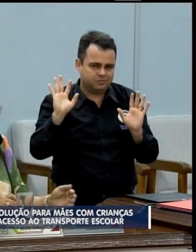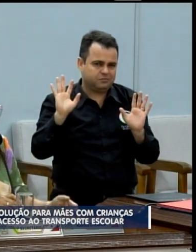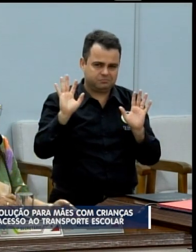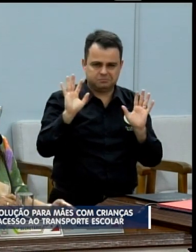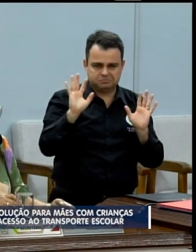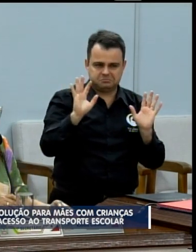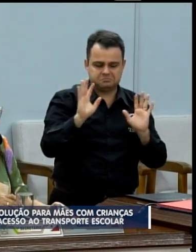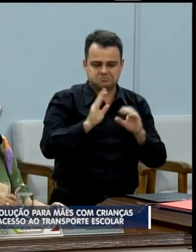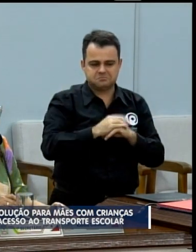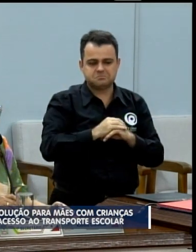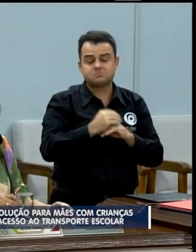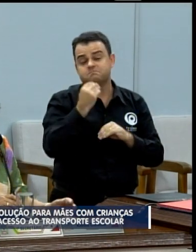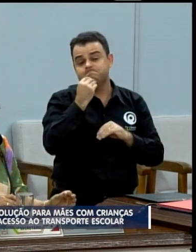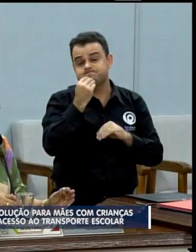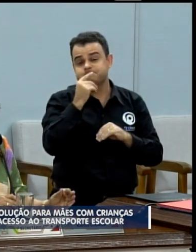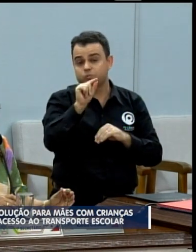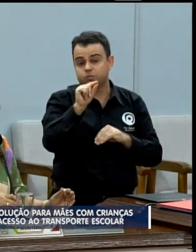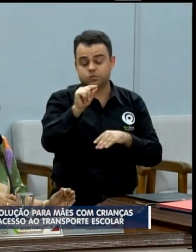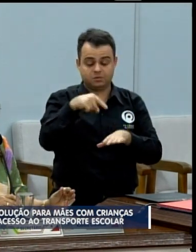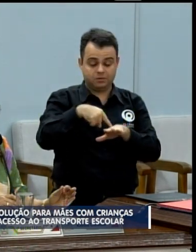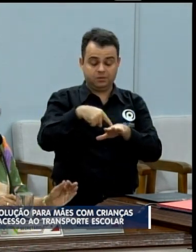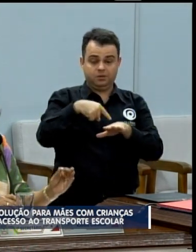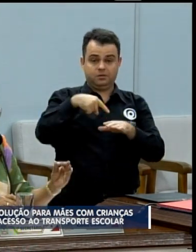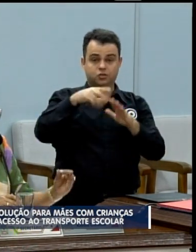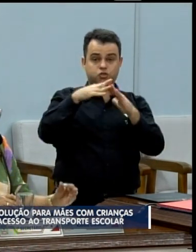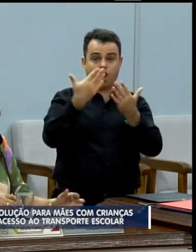ampliar o transporte escolar,